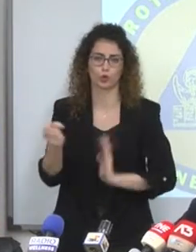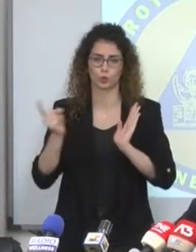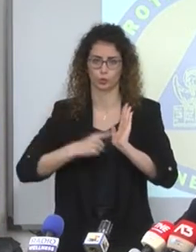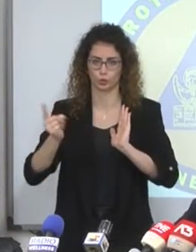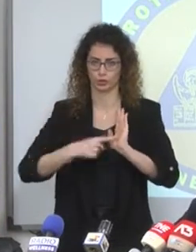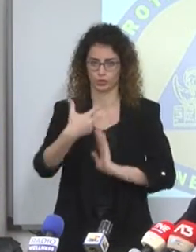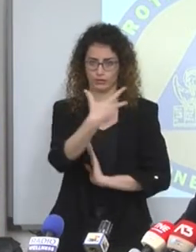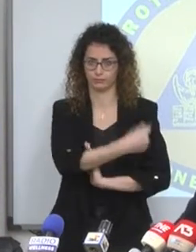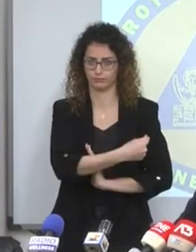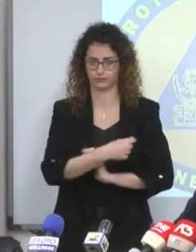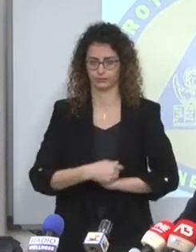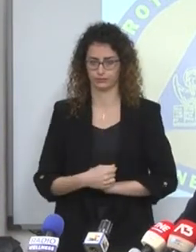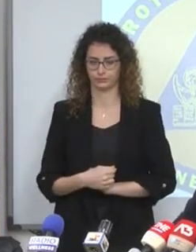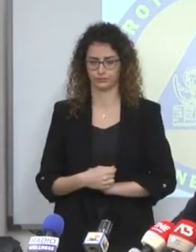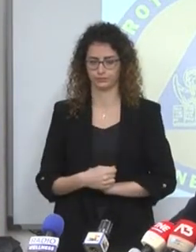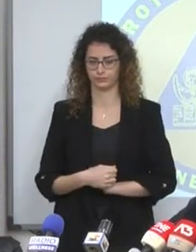vaccinati